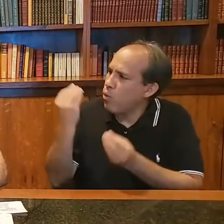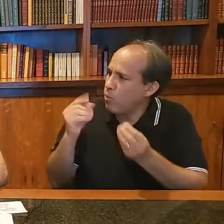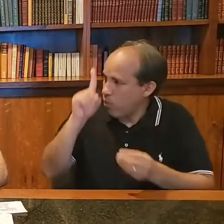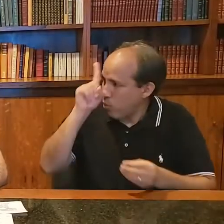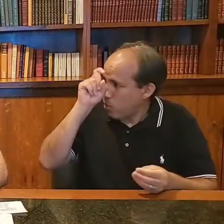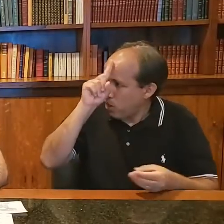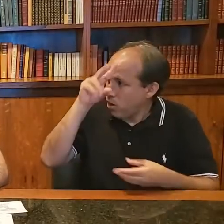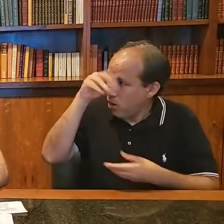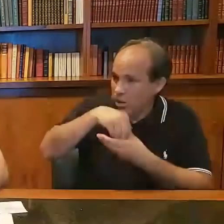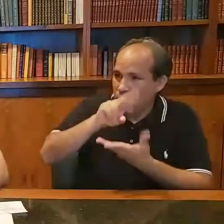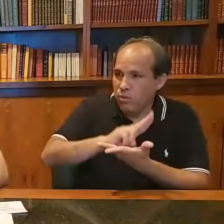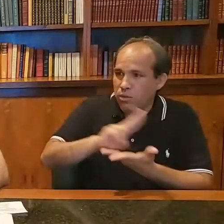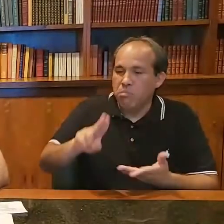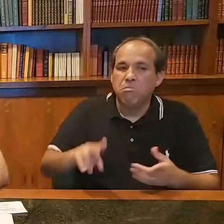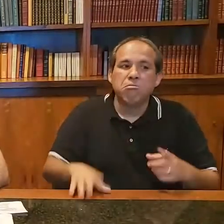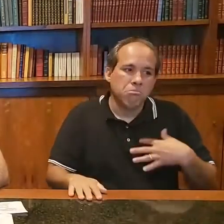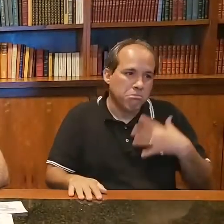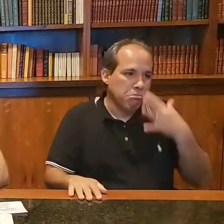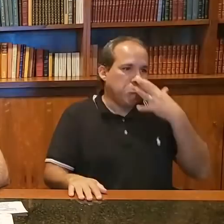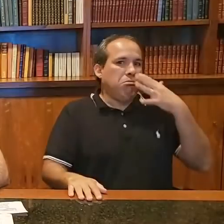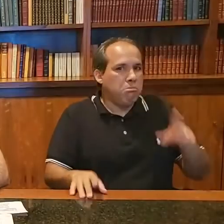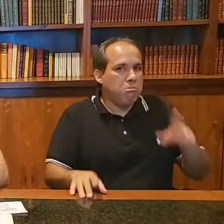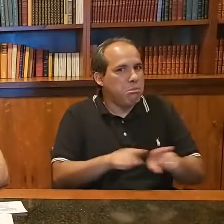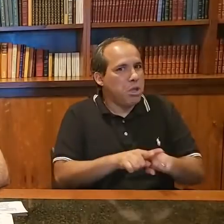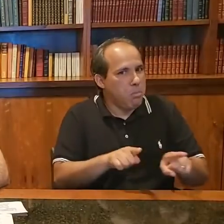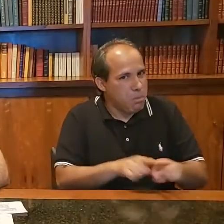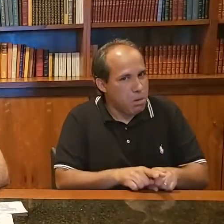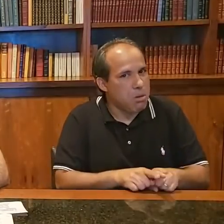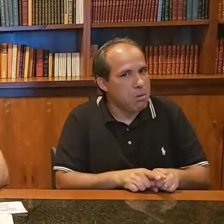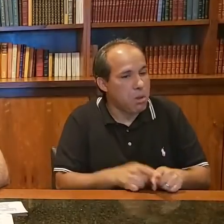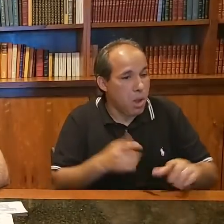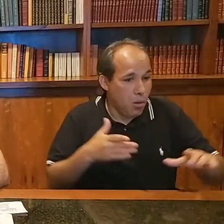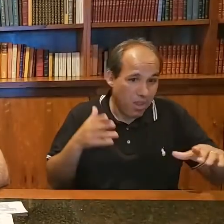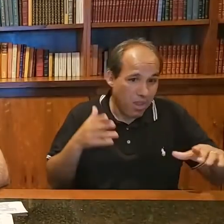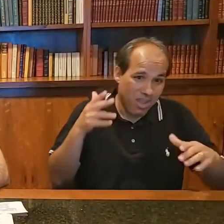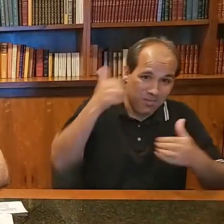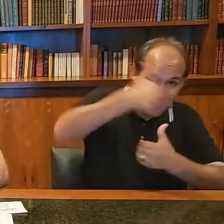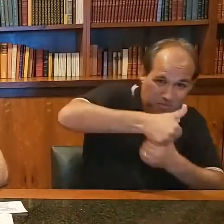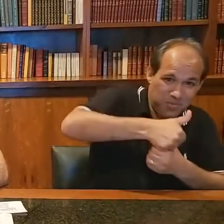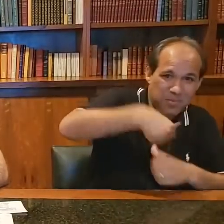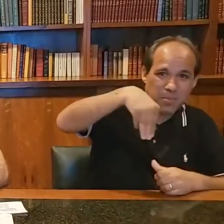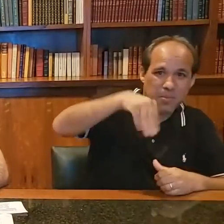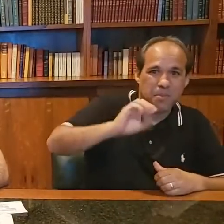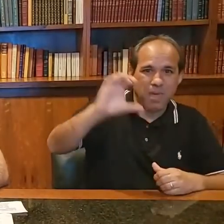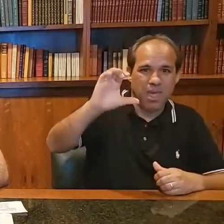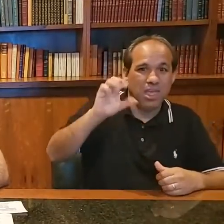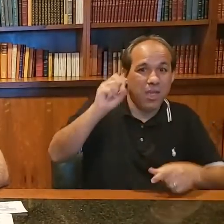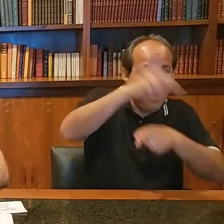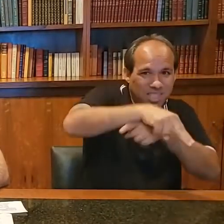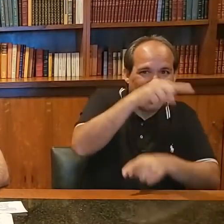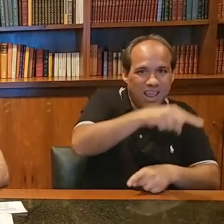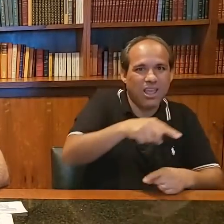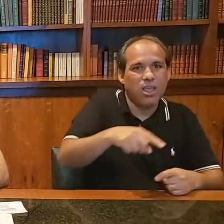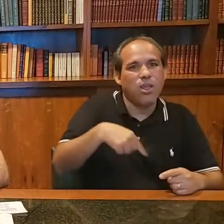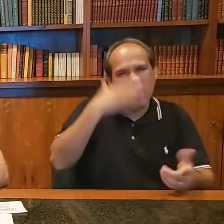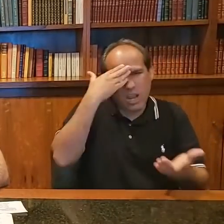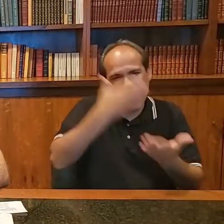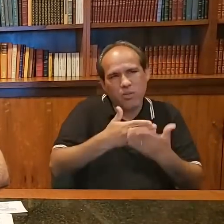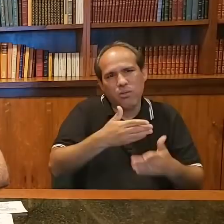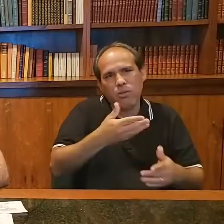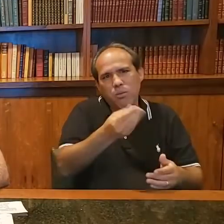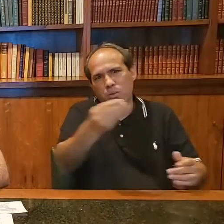isso foi uma grande surpresa que eu tive quando cheguei no MEC. Eu creio que muito, muitos daqueles que estão nos ouvindo